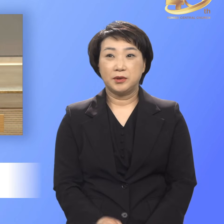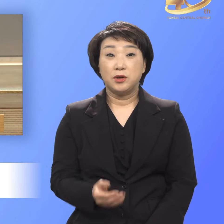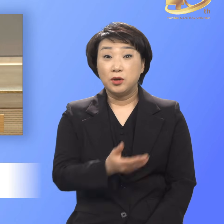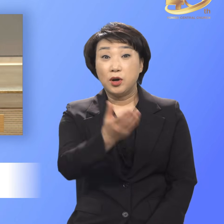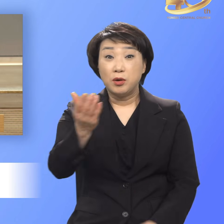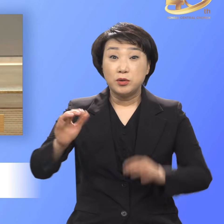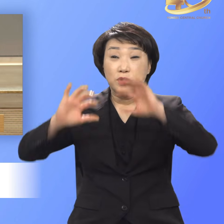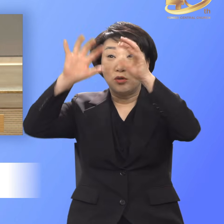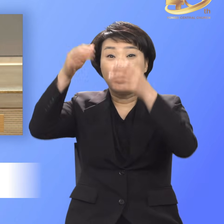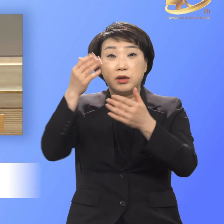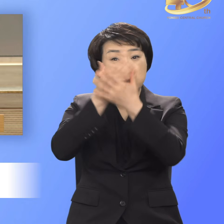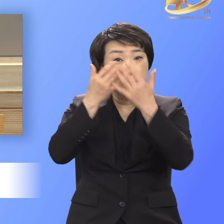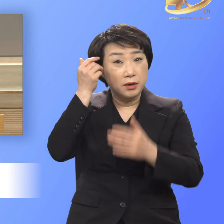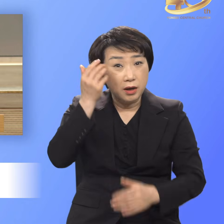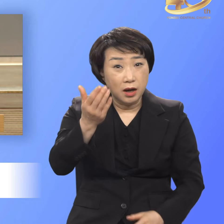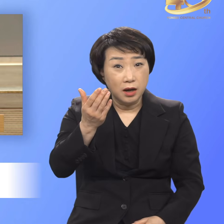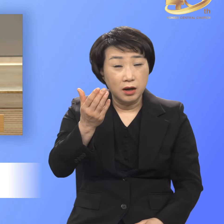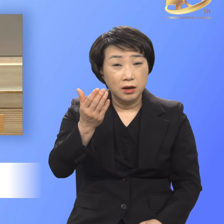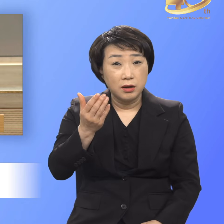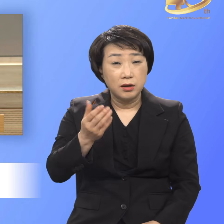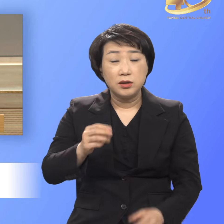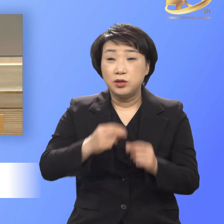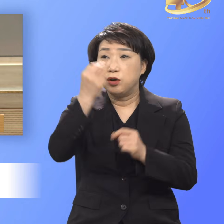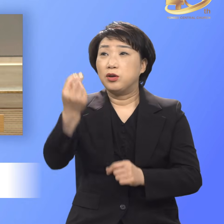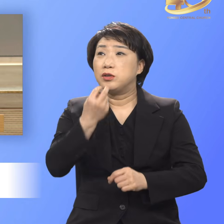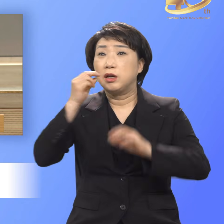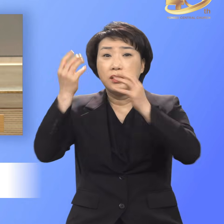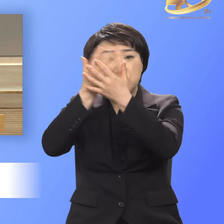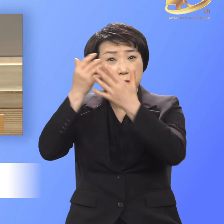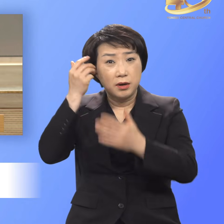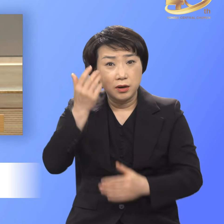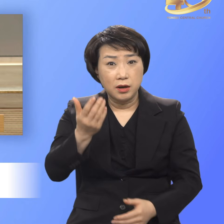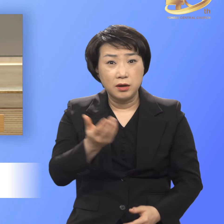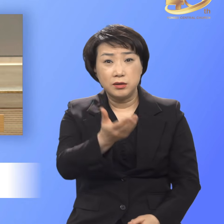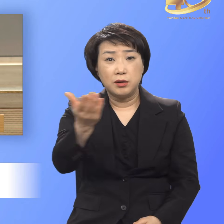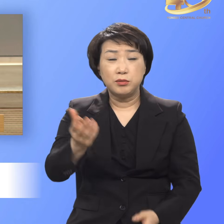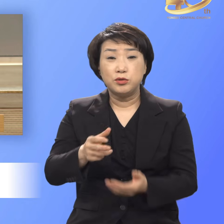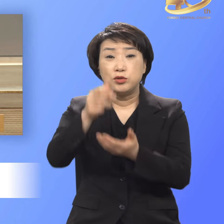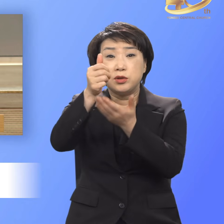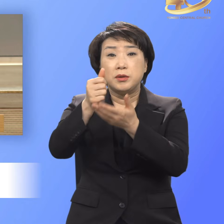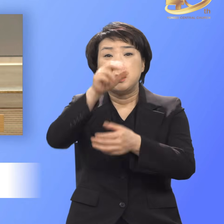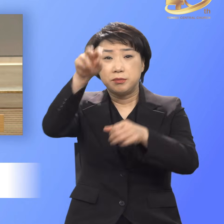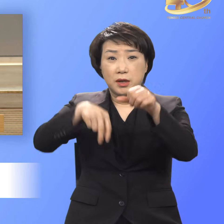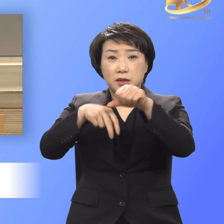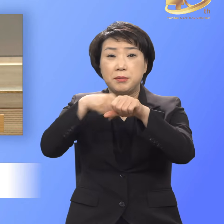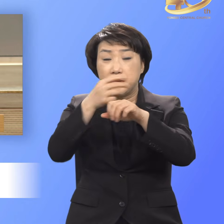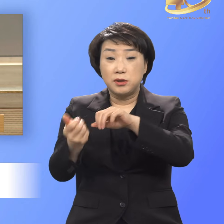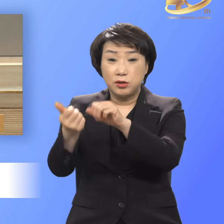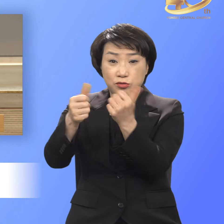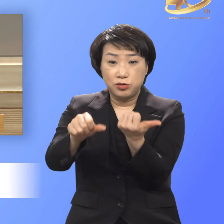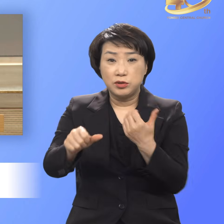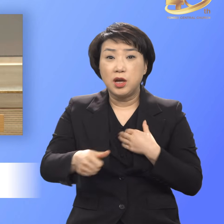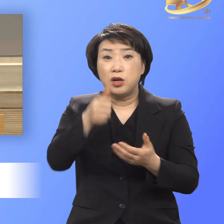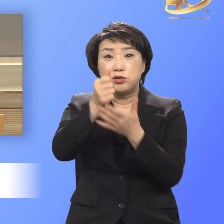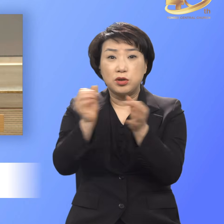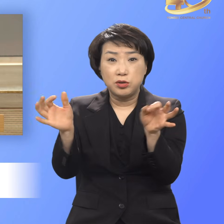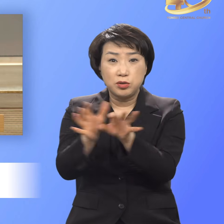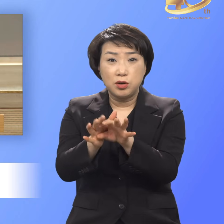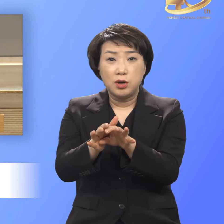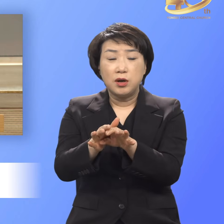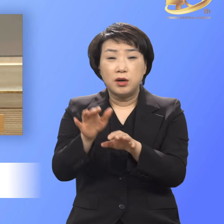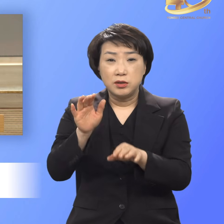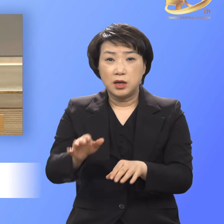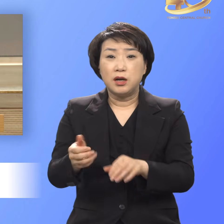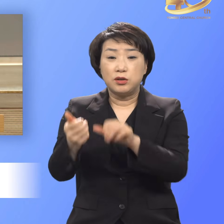여러분 천국이 희미합니까? 영생이 희미한가요? 주님이 십자가에 피 흘려서 내 죄를